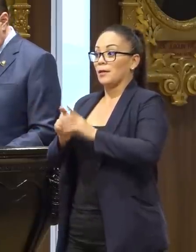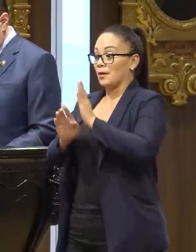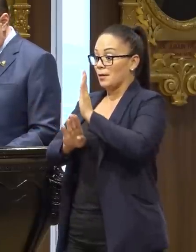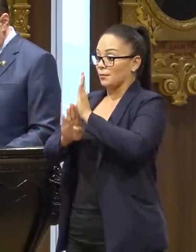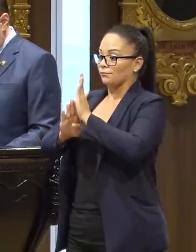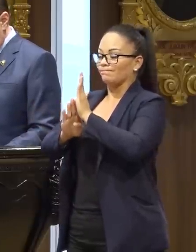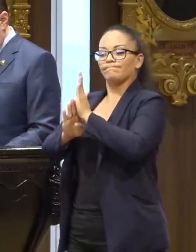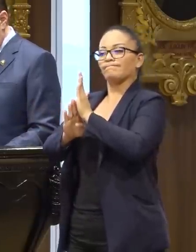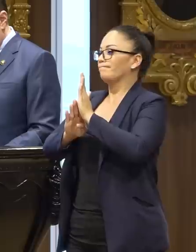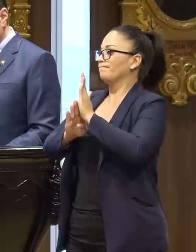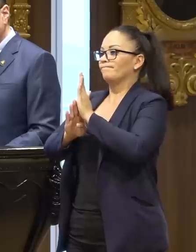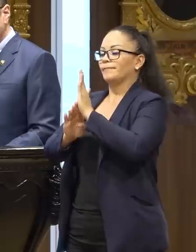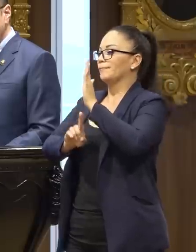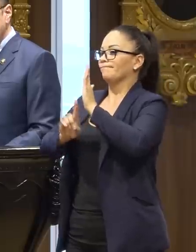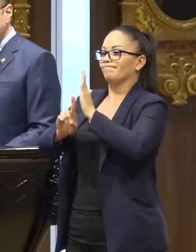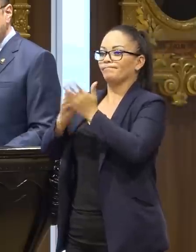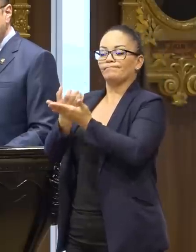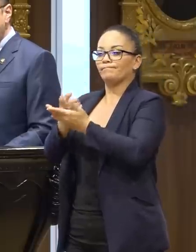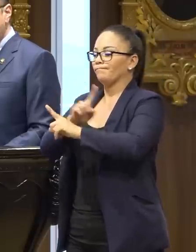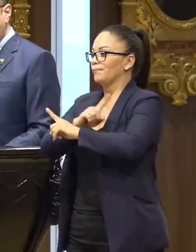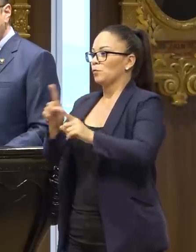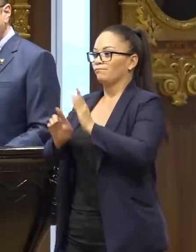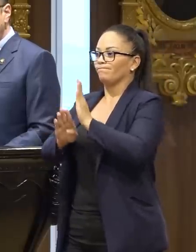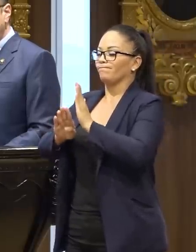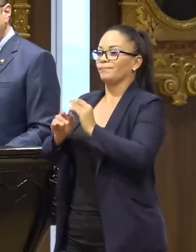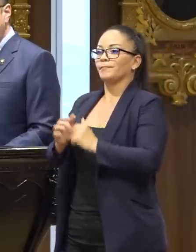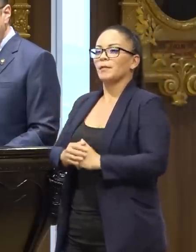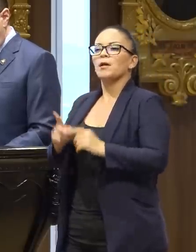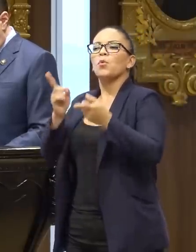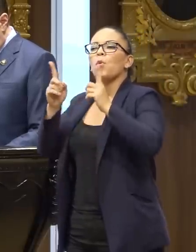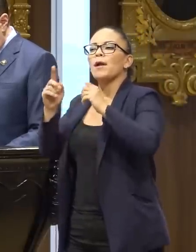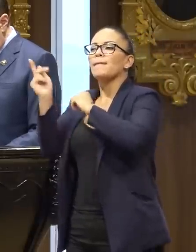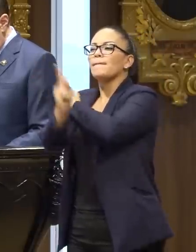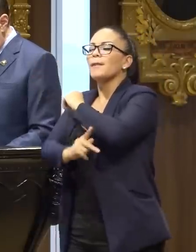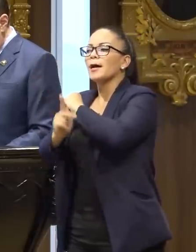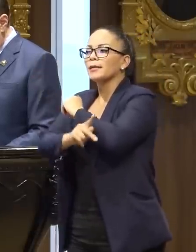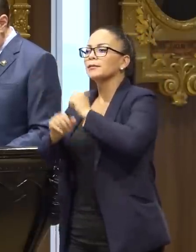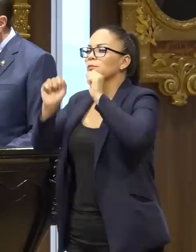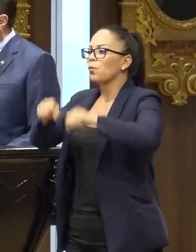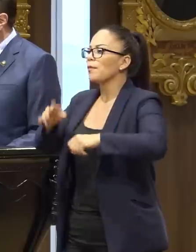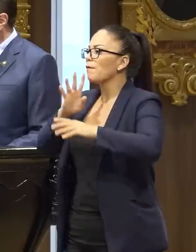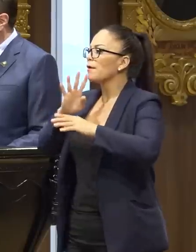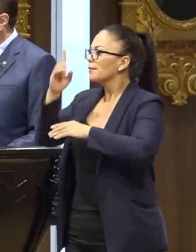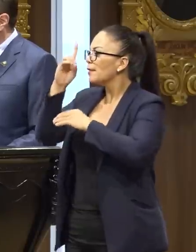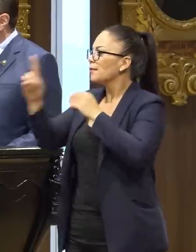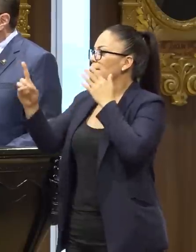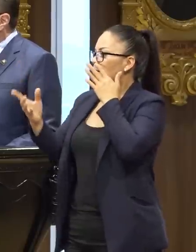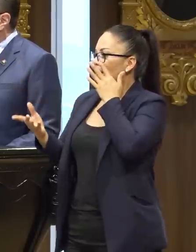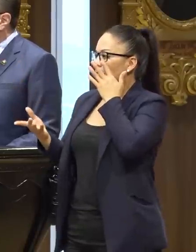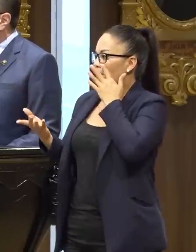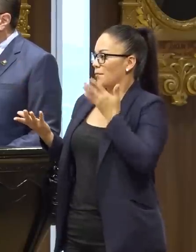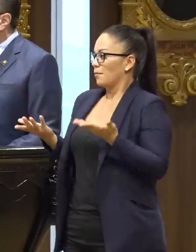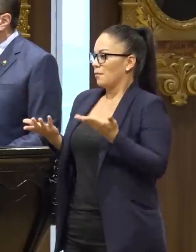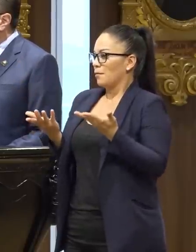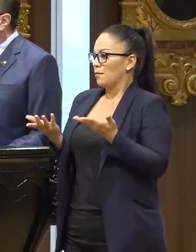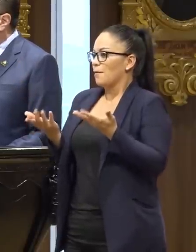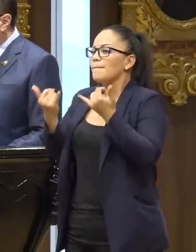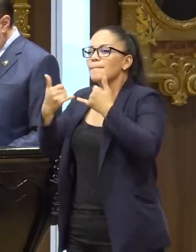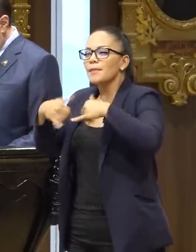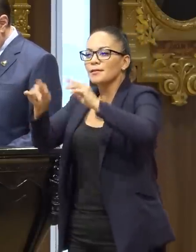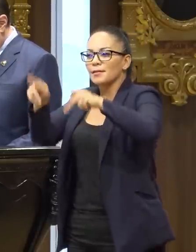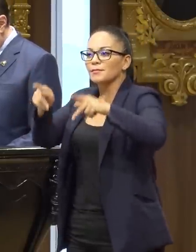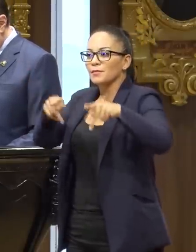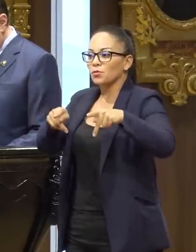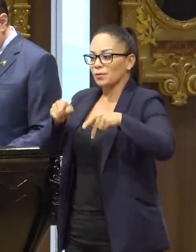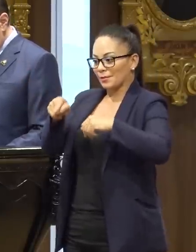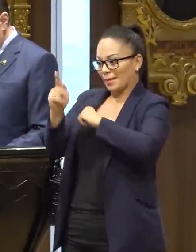y desarrollo económico. ¿Qué país puede hablar de dignidad mientras las personas